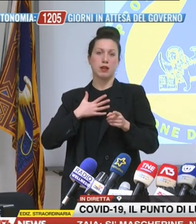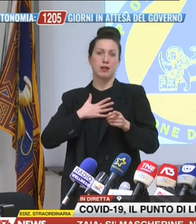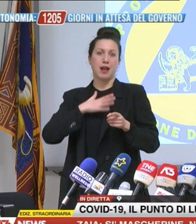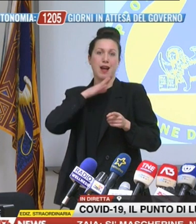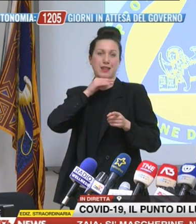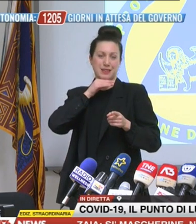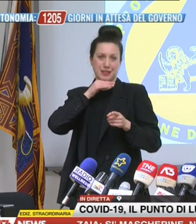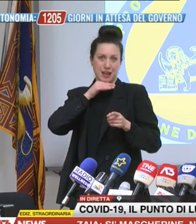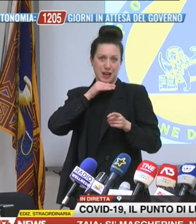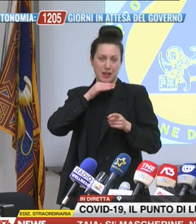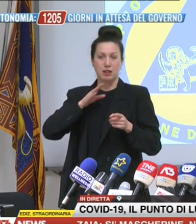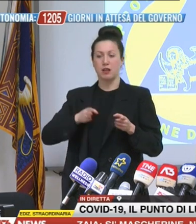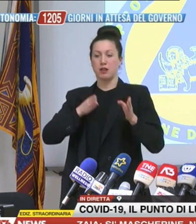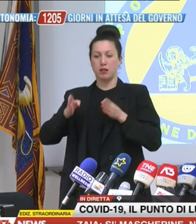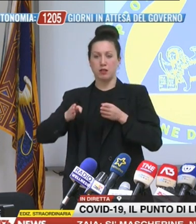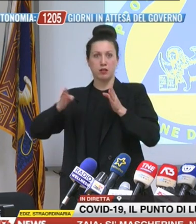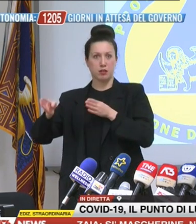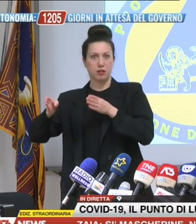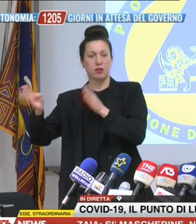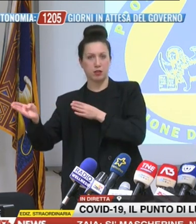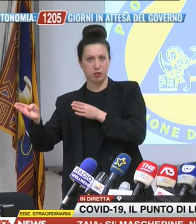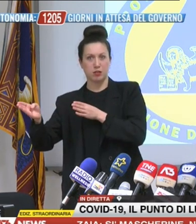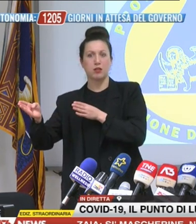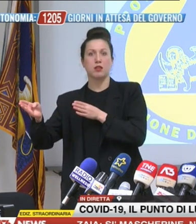l'altra settimana quella del 40, poi del 39, eccetera.